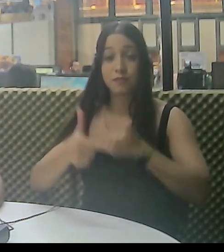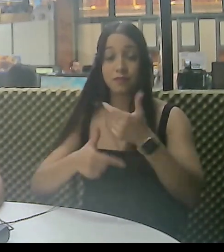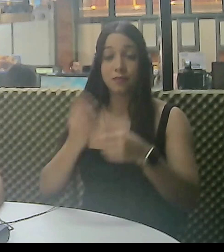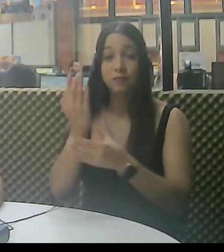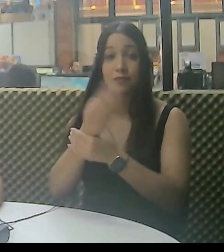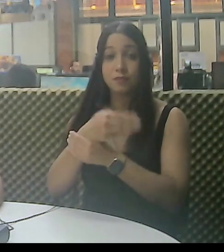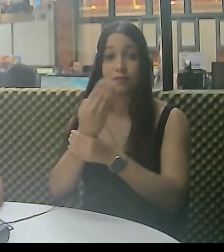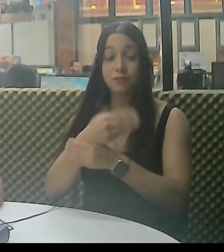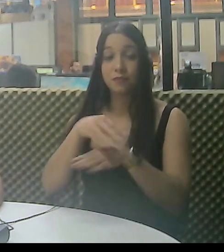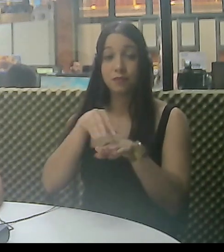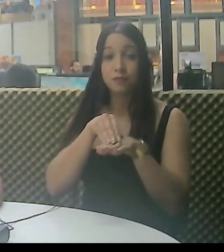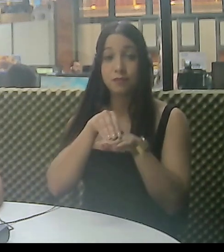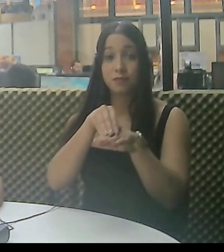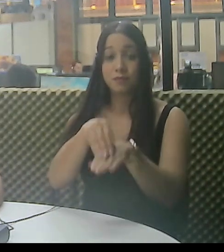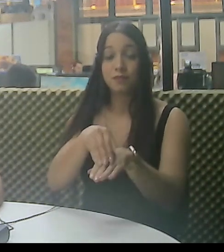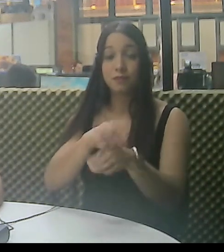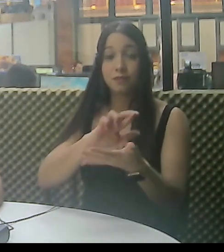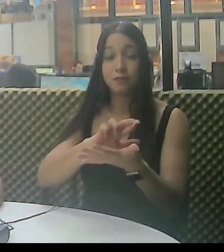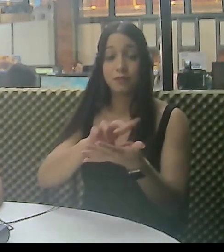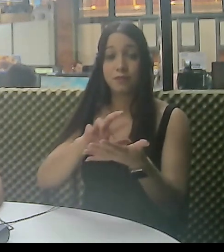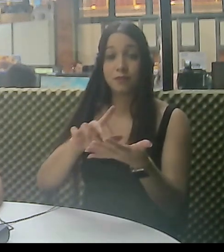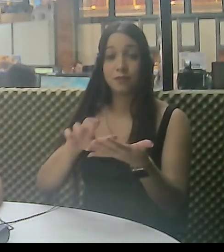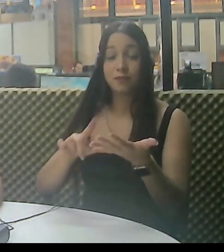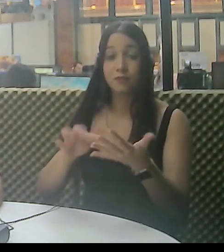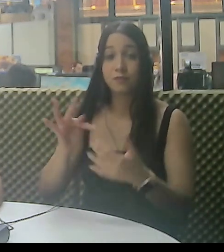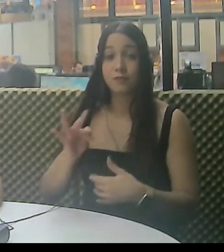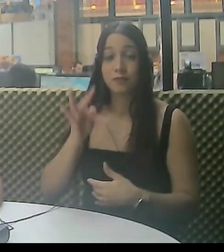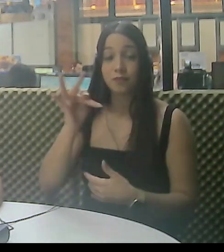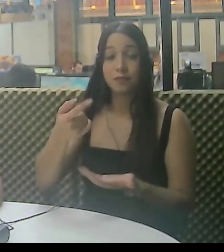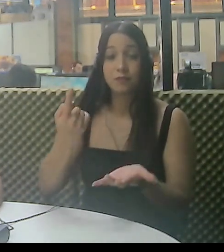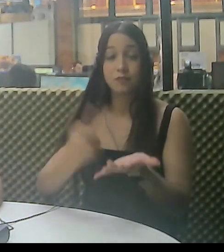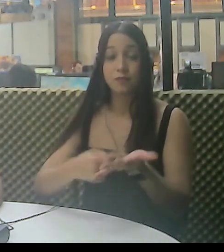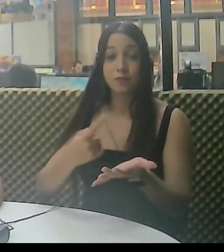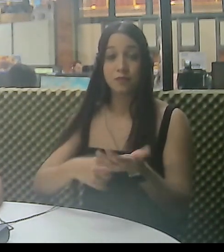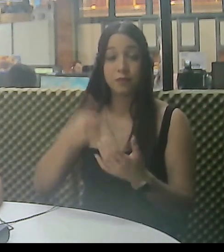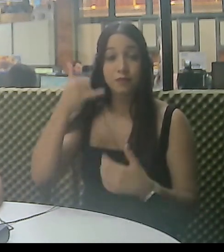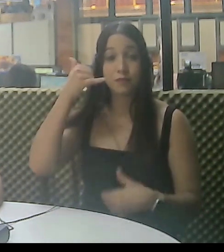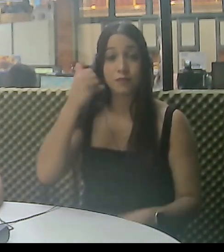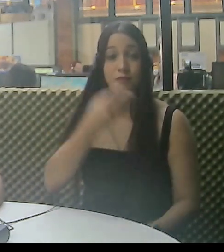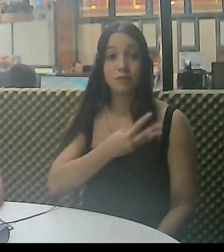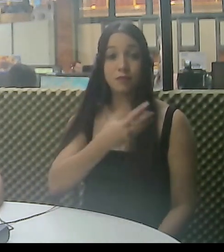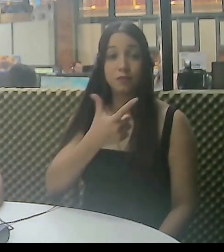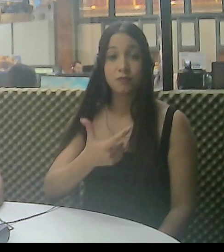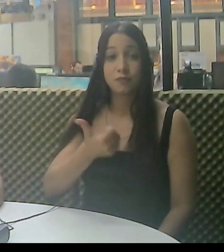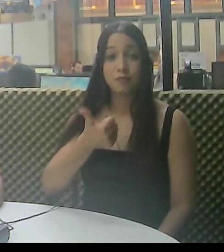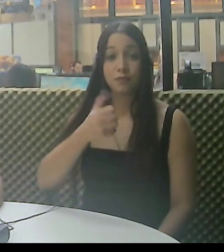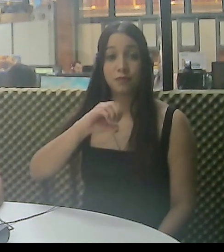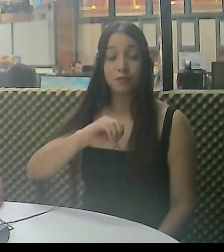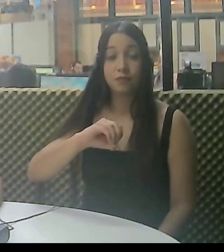Táxi e Transportes Diversos e posterior agendamentos pelos telefones